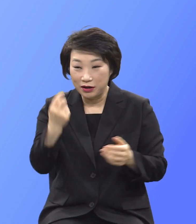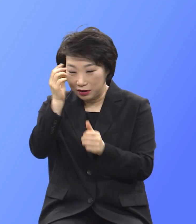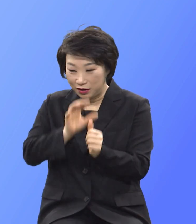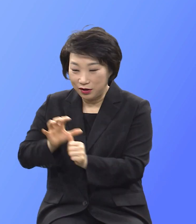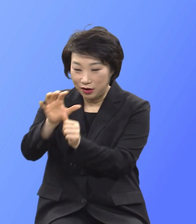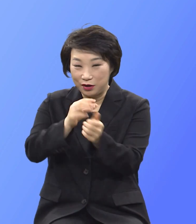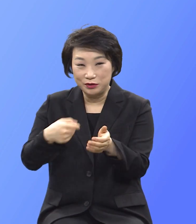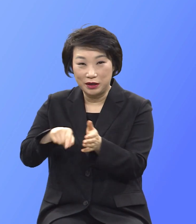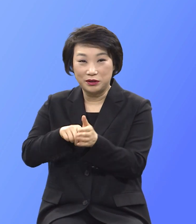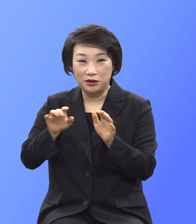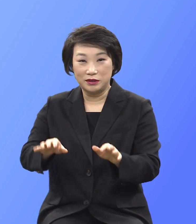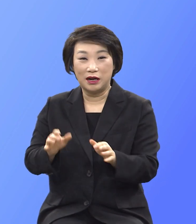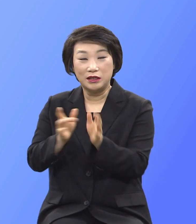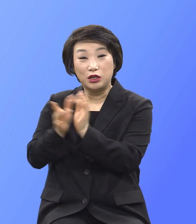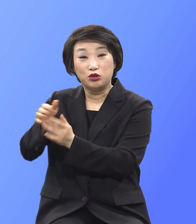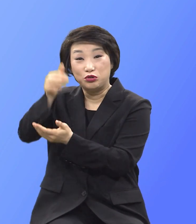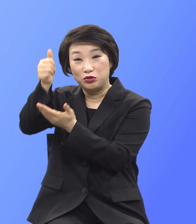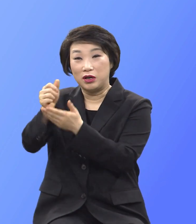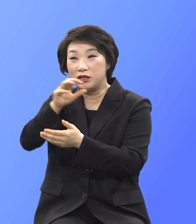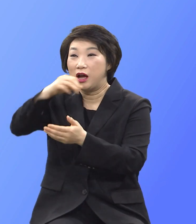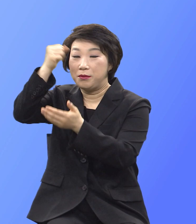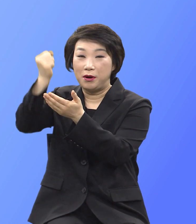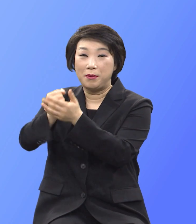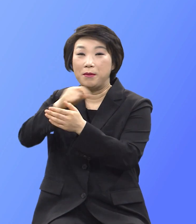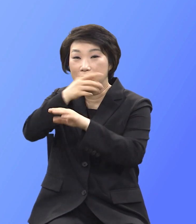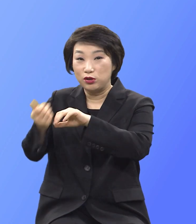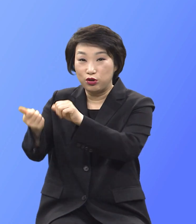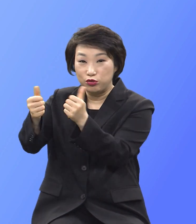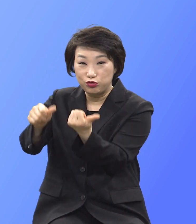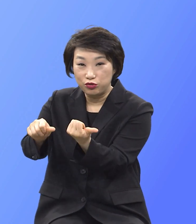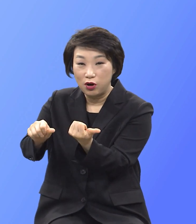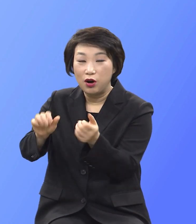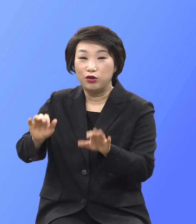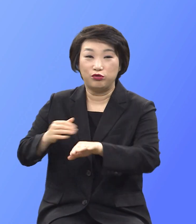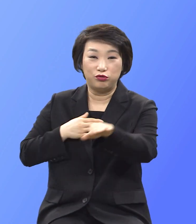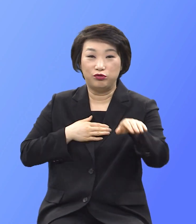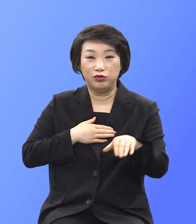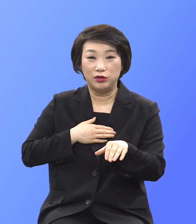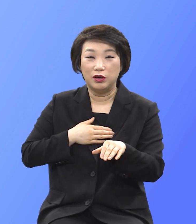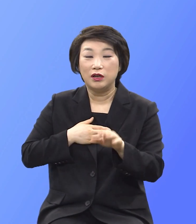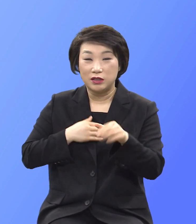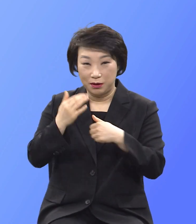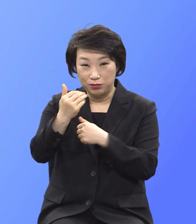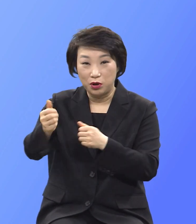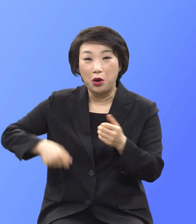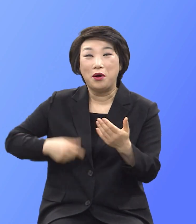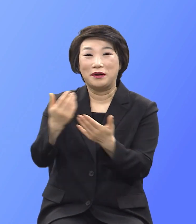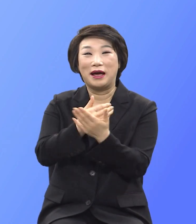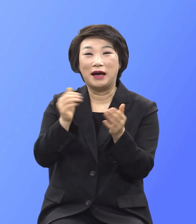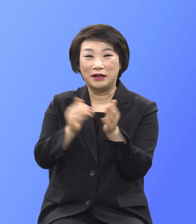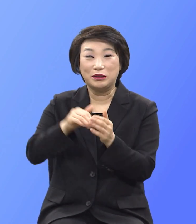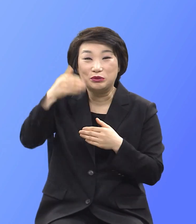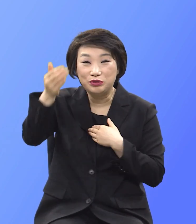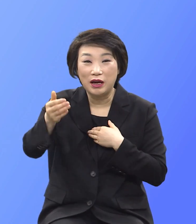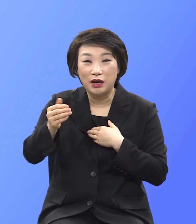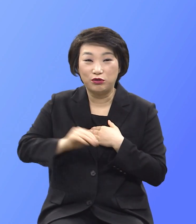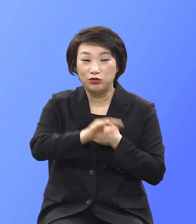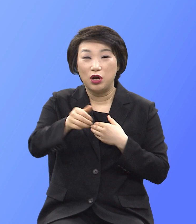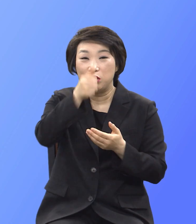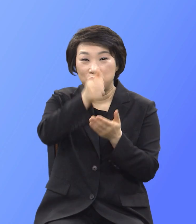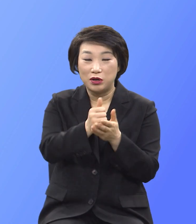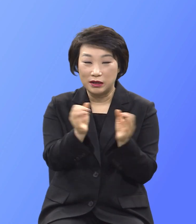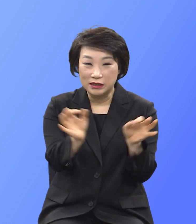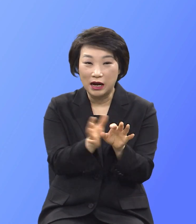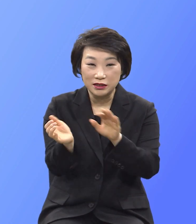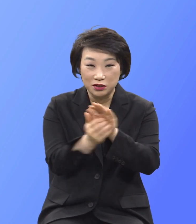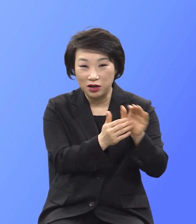위해서 예수가 십자가에 달려 피 흘리고 죽으시고 우리를 볼로 회개시킨 다음에 죄가